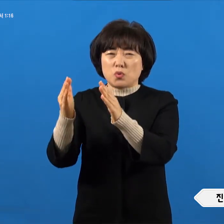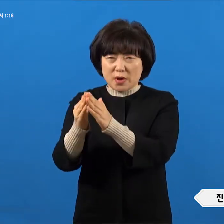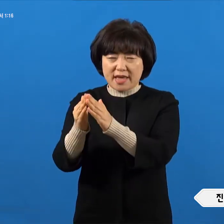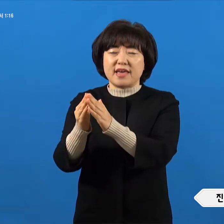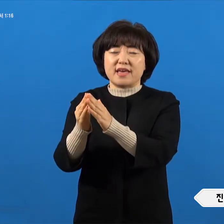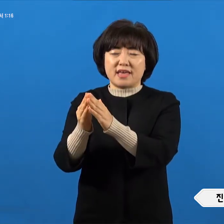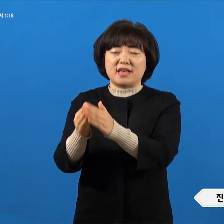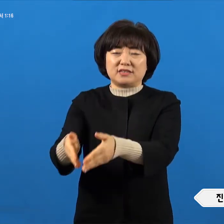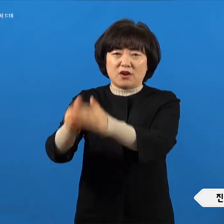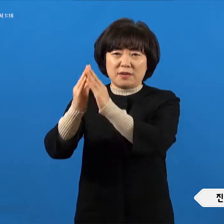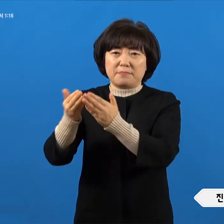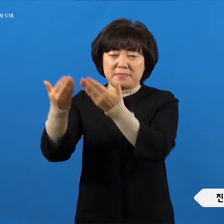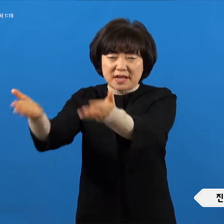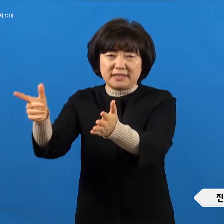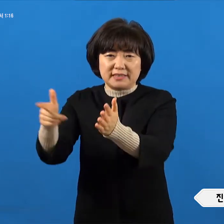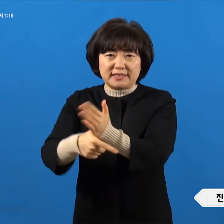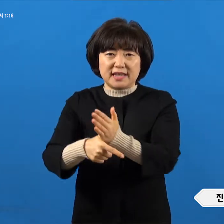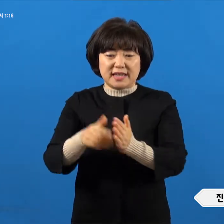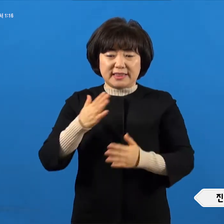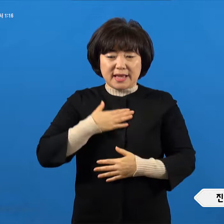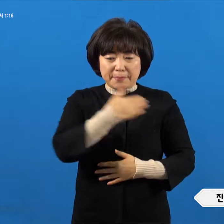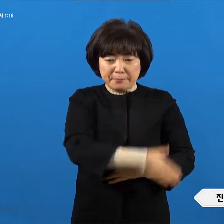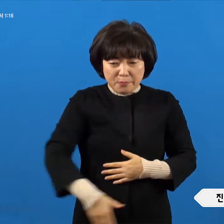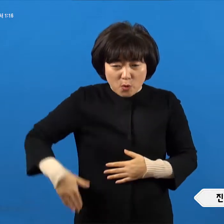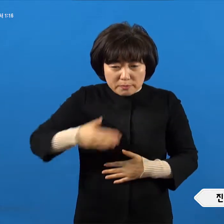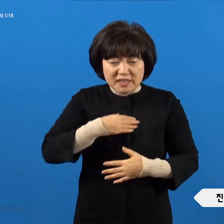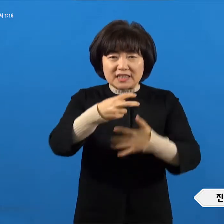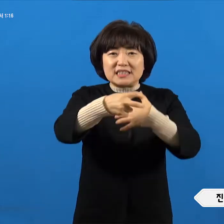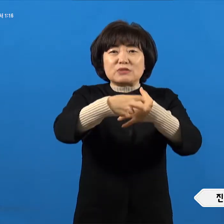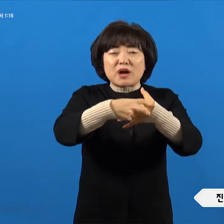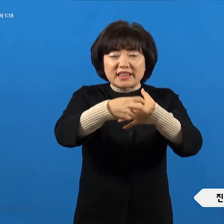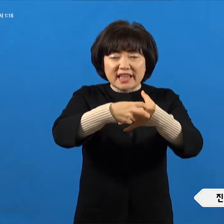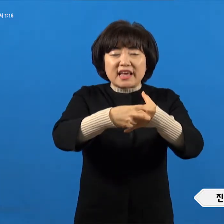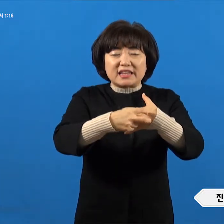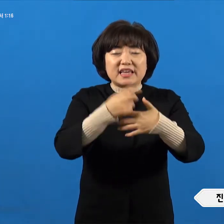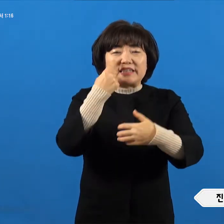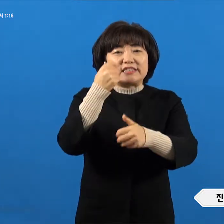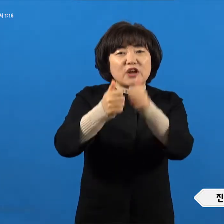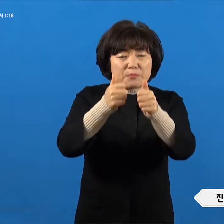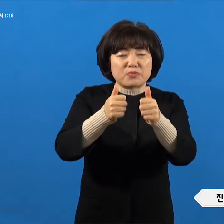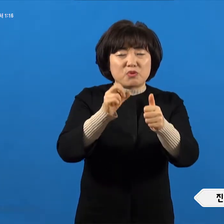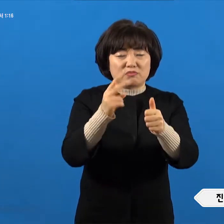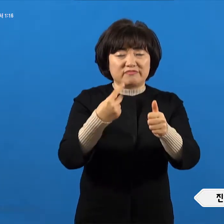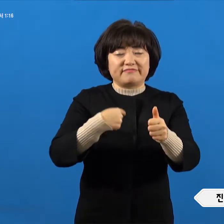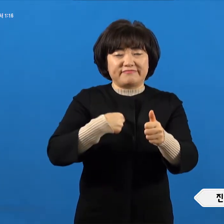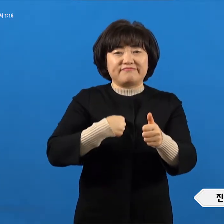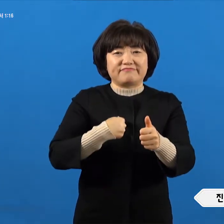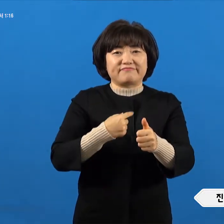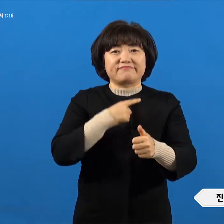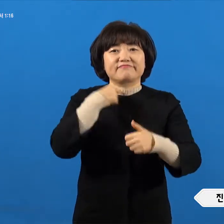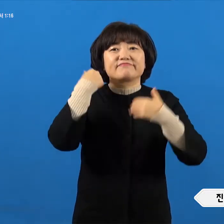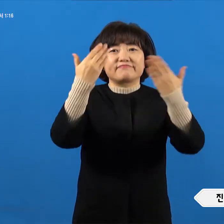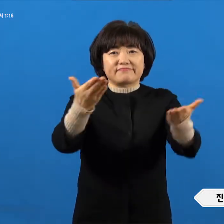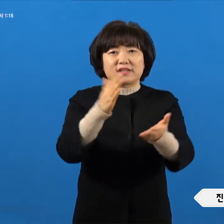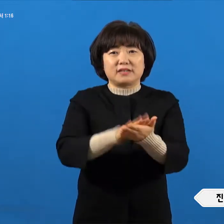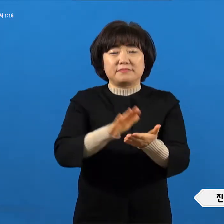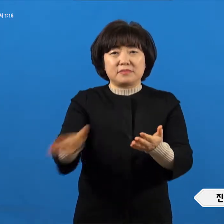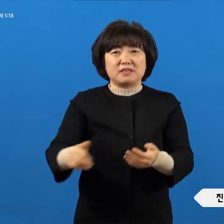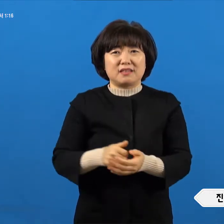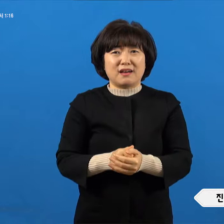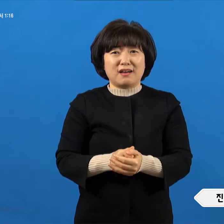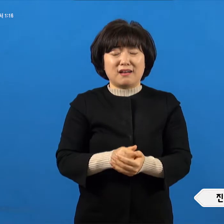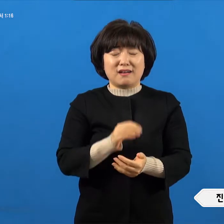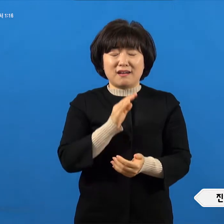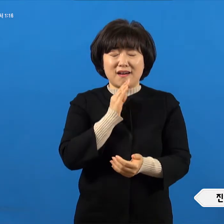읍과 대학의 실습용으로 기증하겠습니다. 칼로 찔러도 피 한 방울 날 것 같지 않은 이